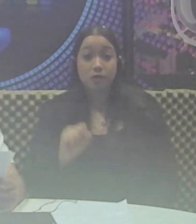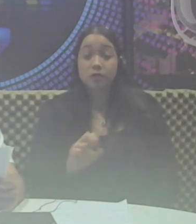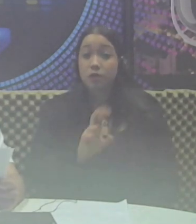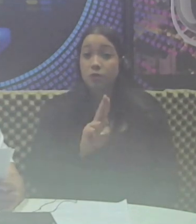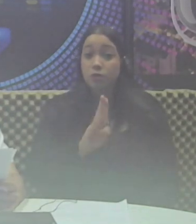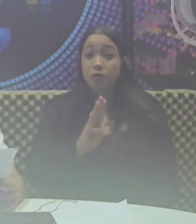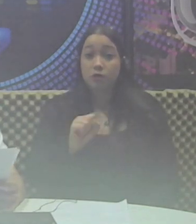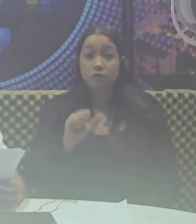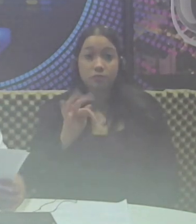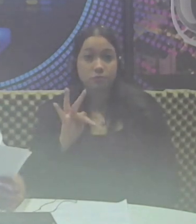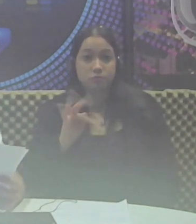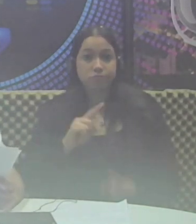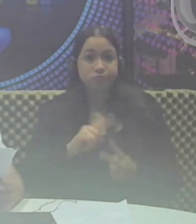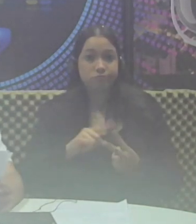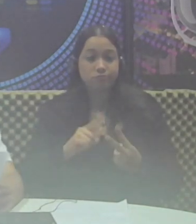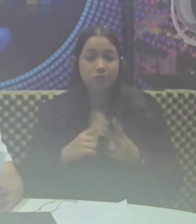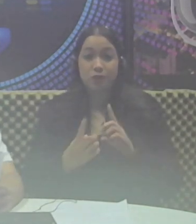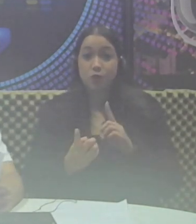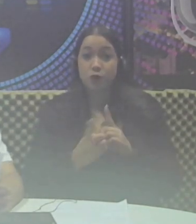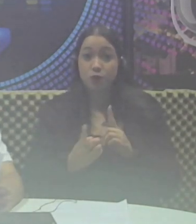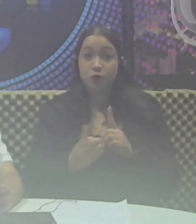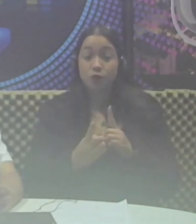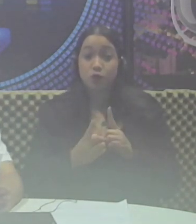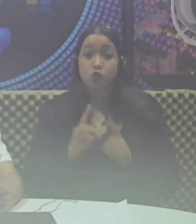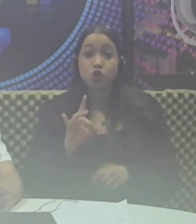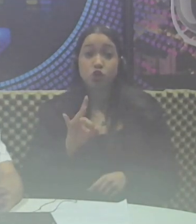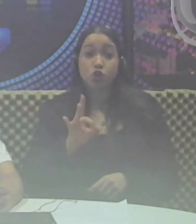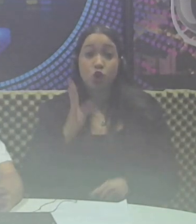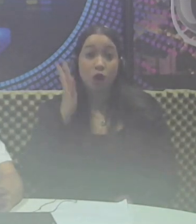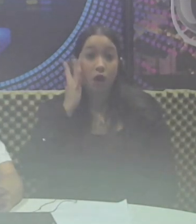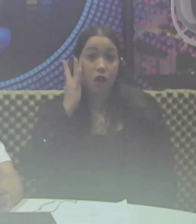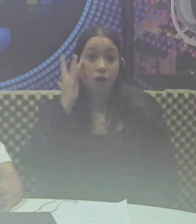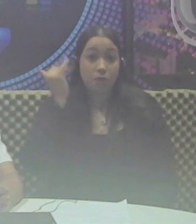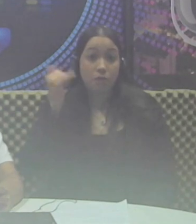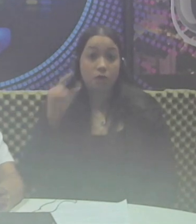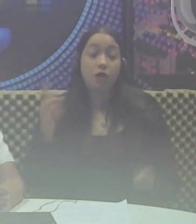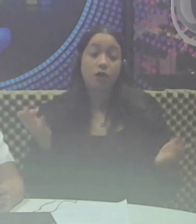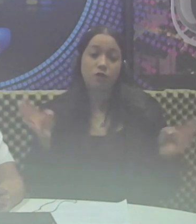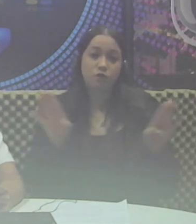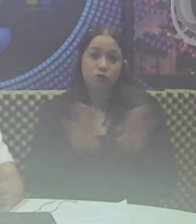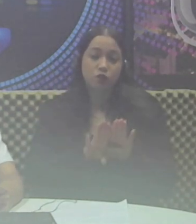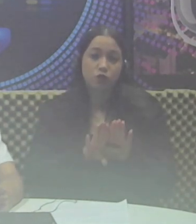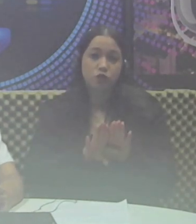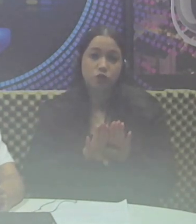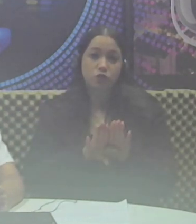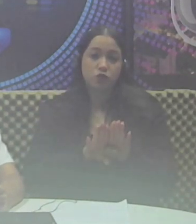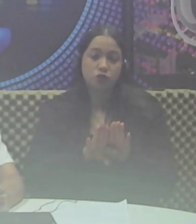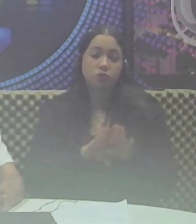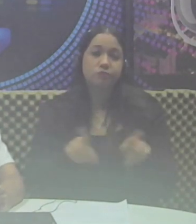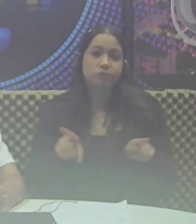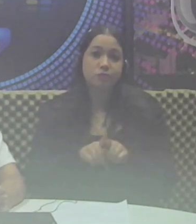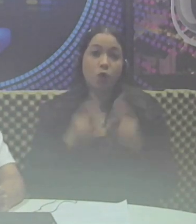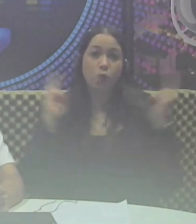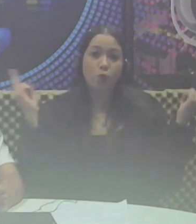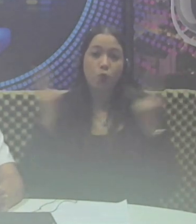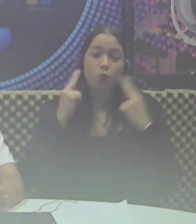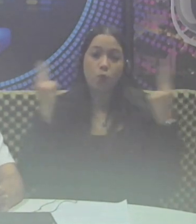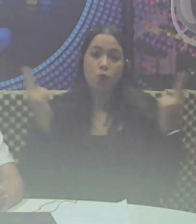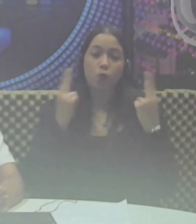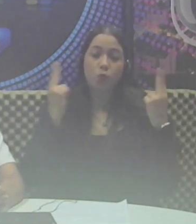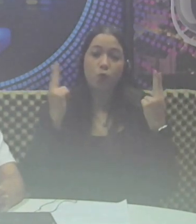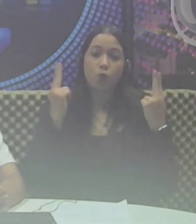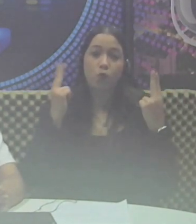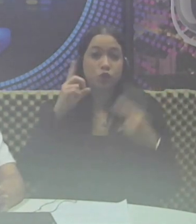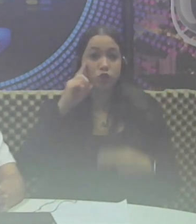UBSFs estarão em atendimento ao público apenas amanhã e estarão fechados, assim como os ambulatórios nos